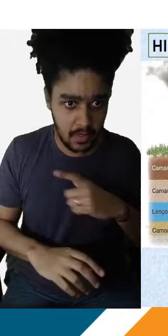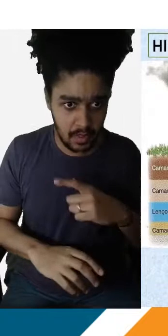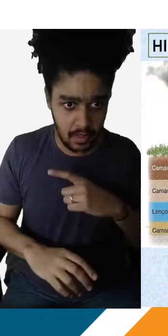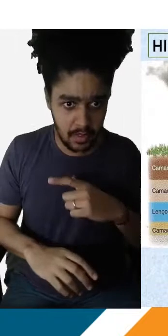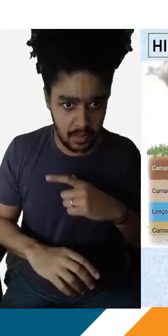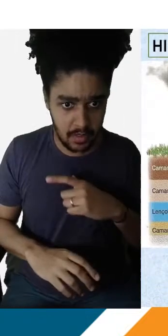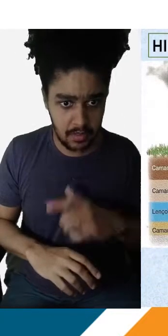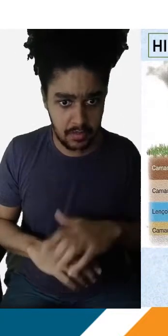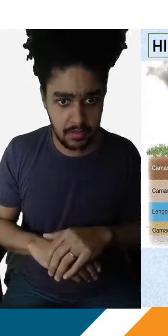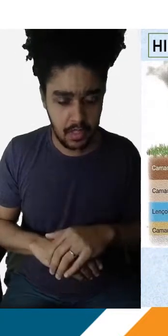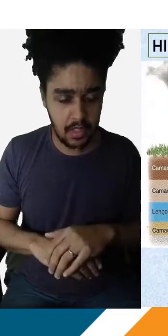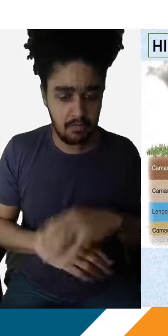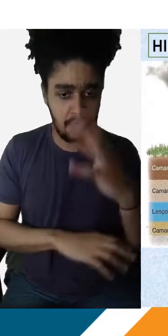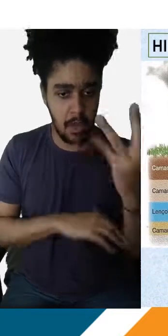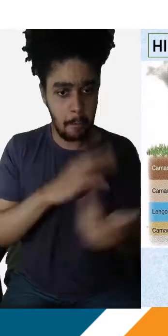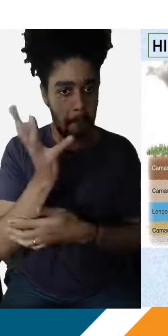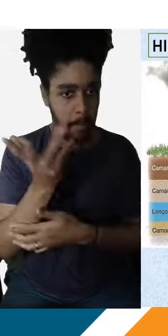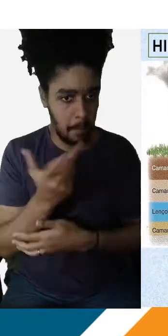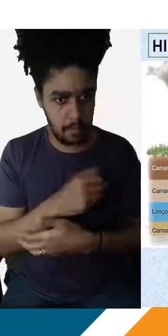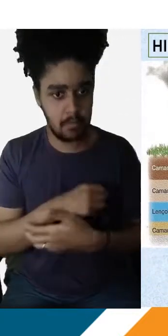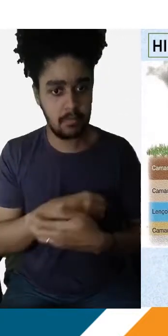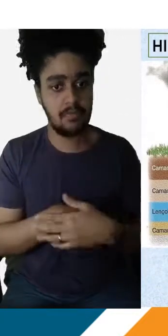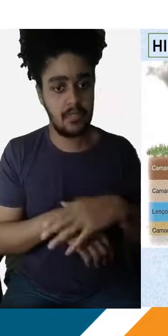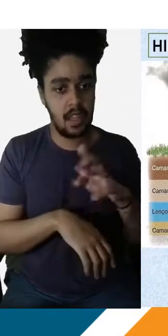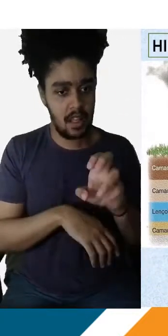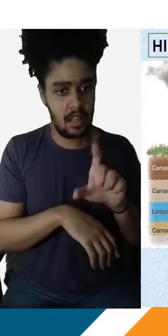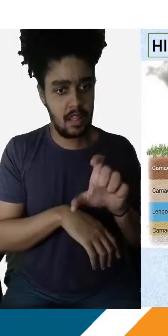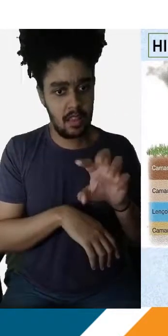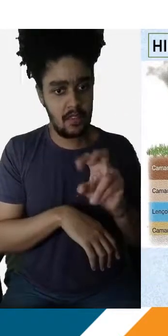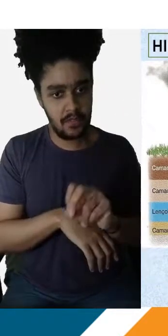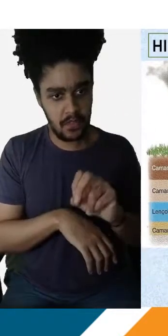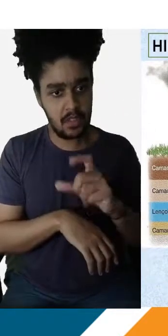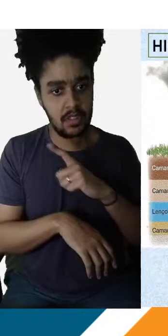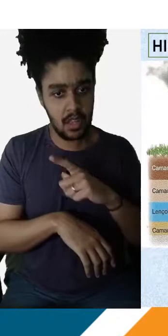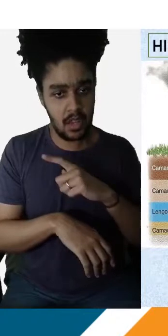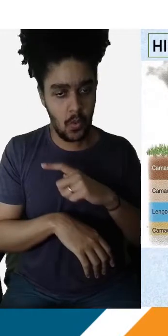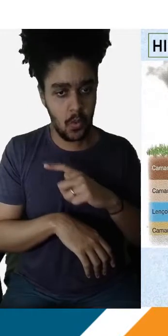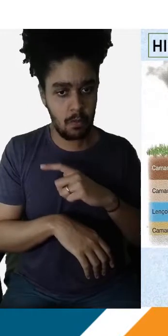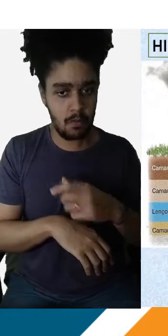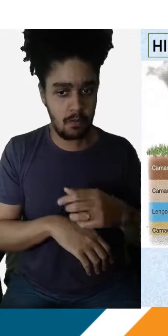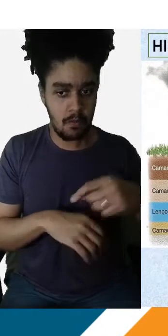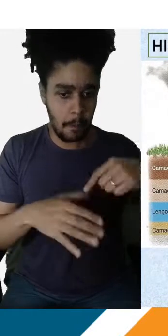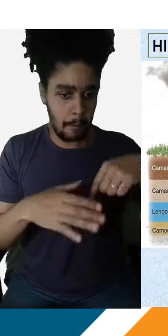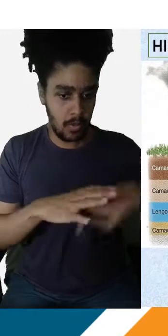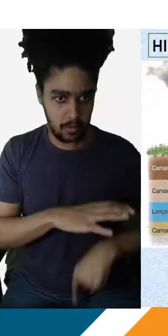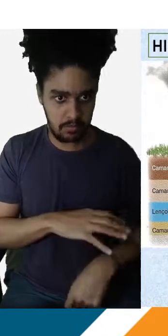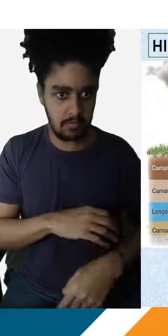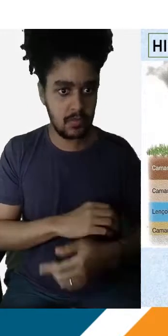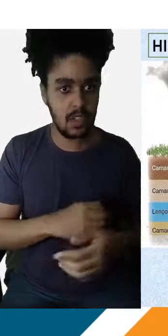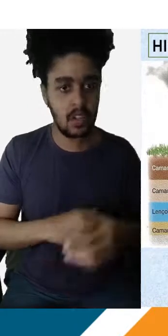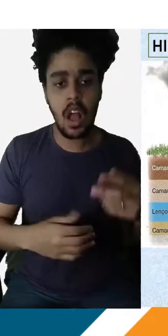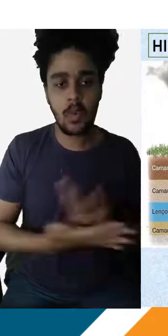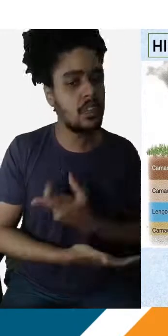da vegetação, do relevo, de um poço e da precipitação. O que está